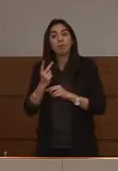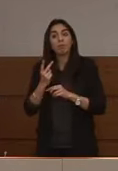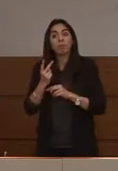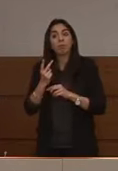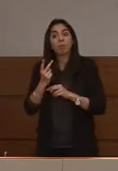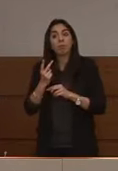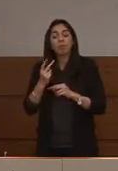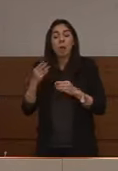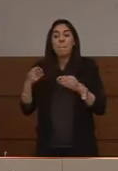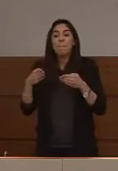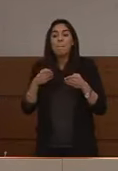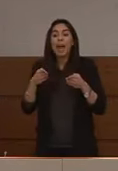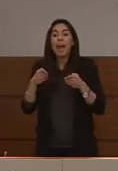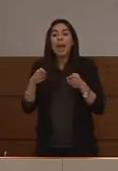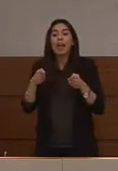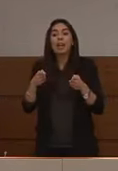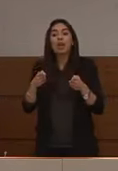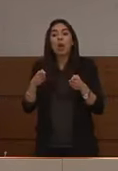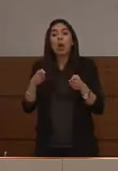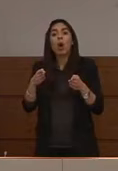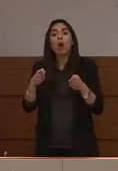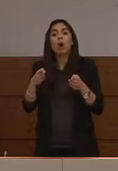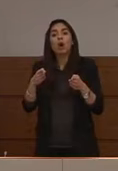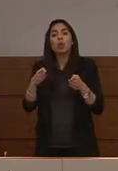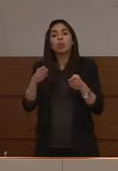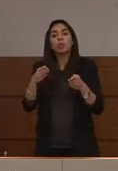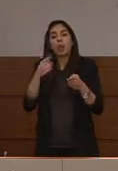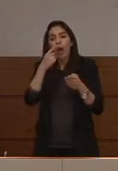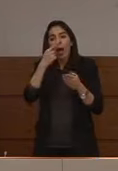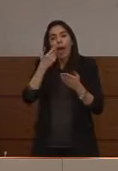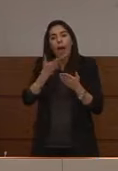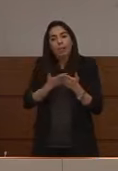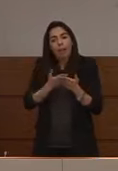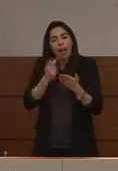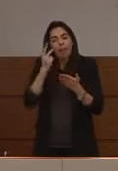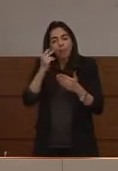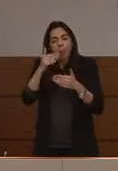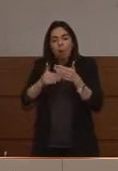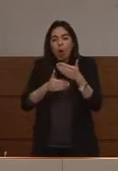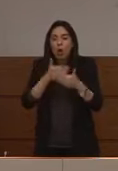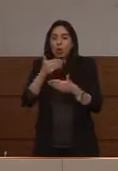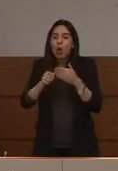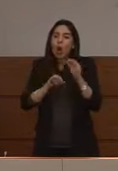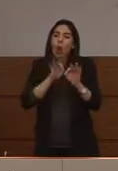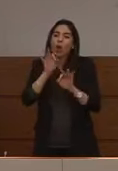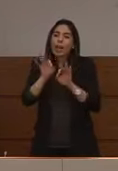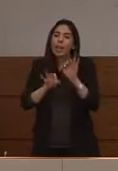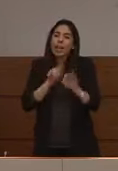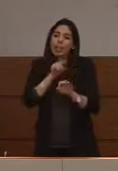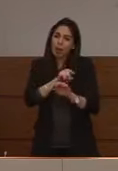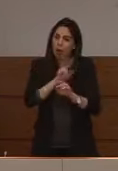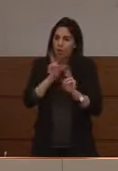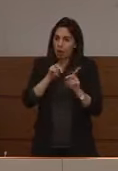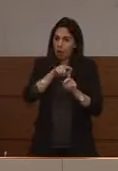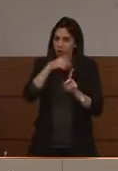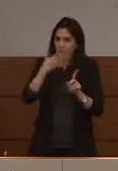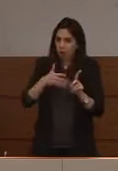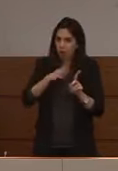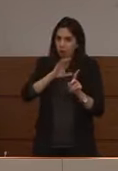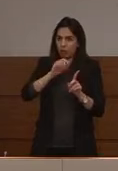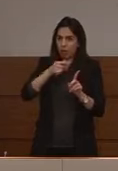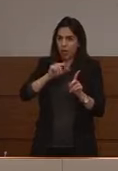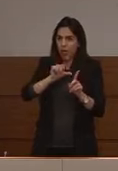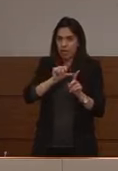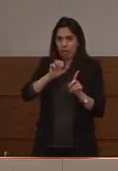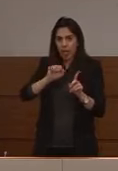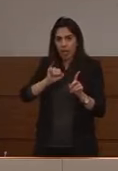percorso di sottomissione dei protocolli clinici valutazione dalla cts da parte di haifa e